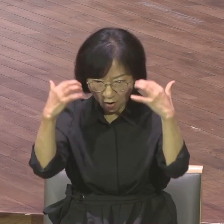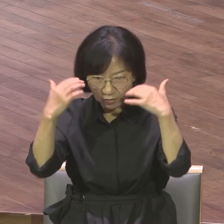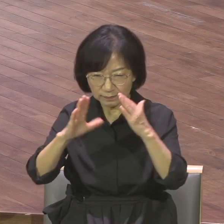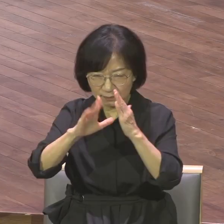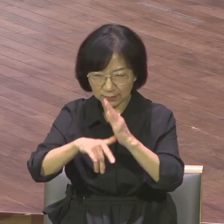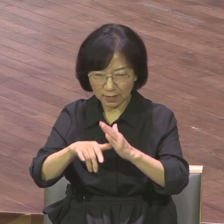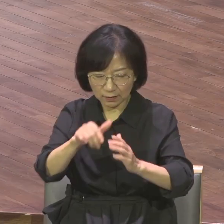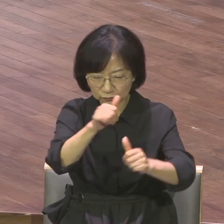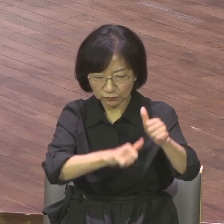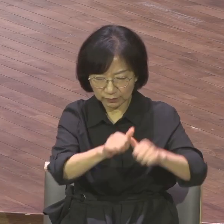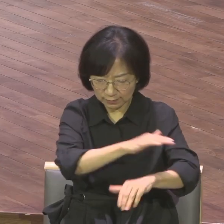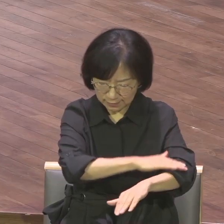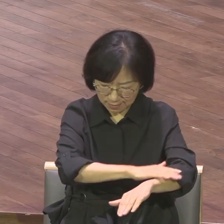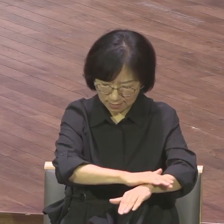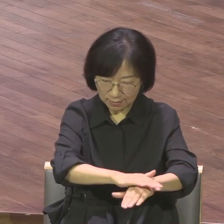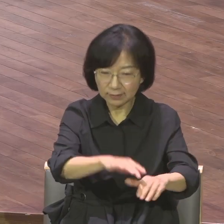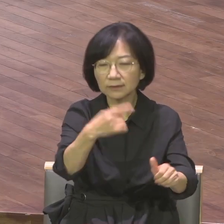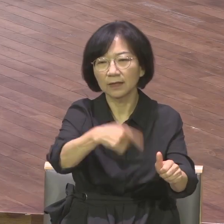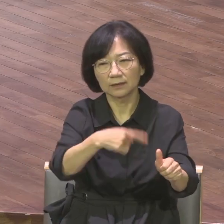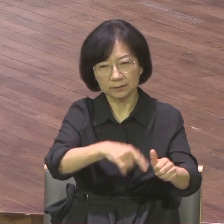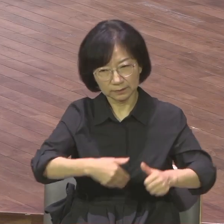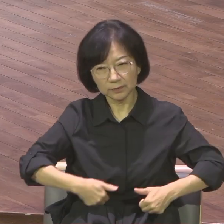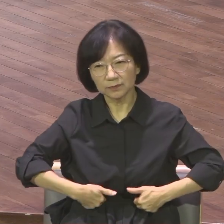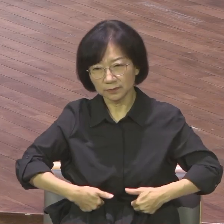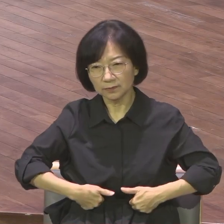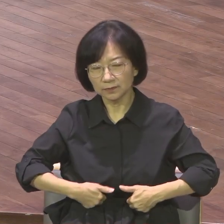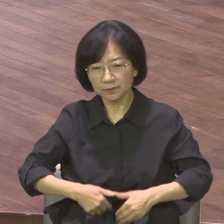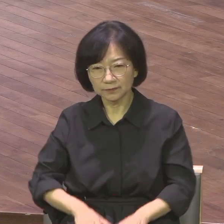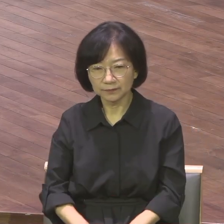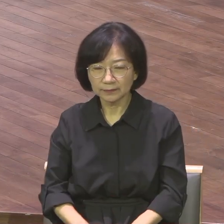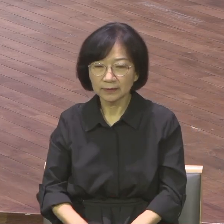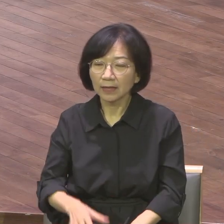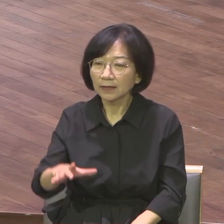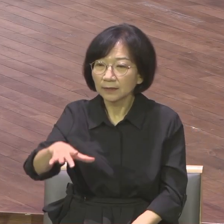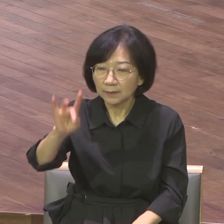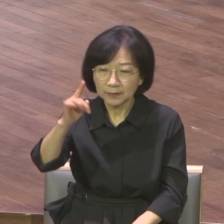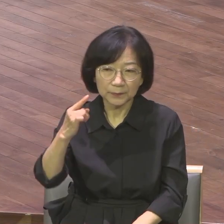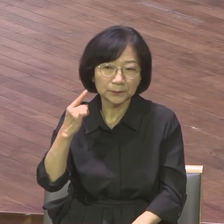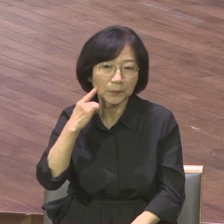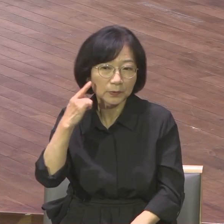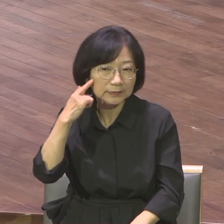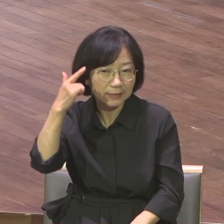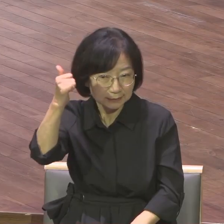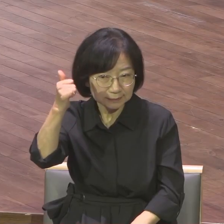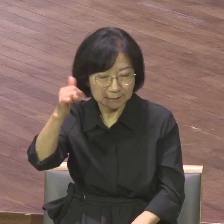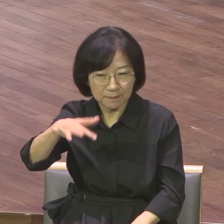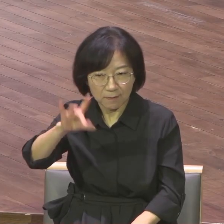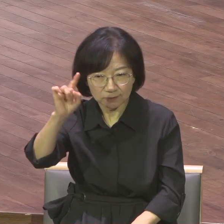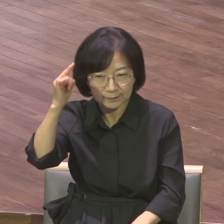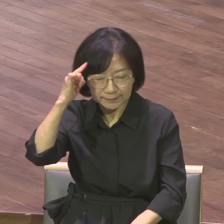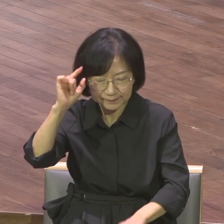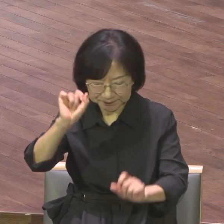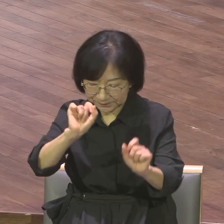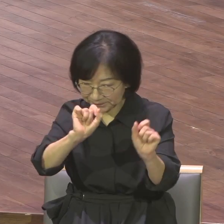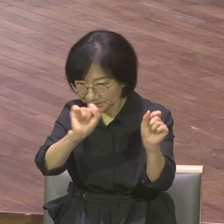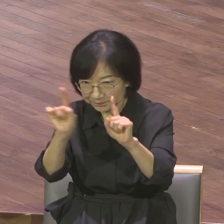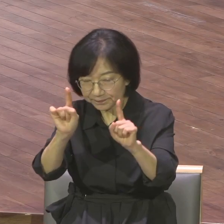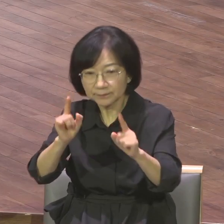써야 됩니다. 이 교육자들이 먼저 깨어 있어야 돼요. 교육자들이 먼저 깨어 있어야